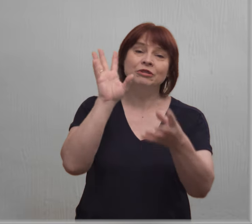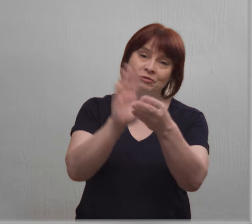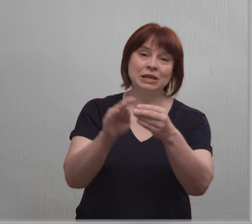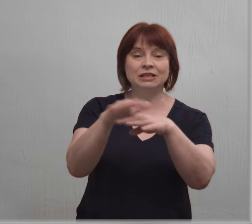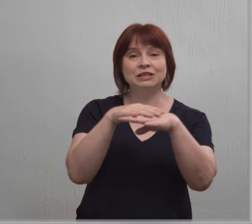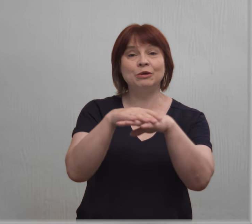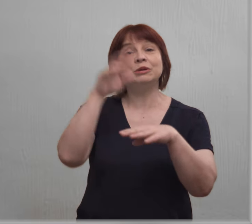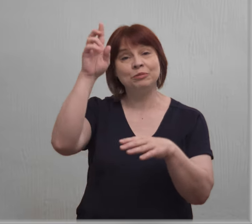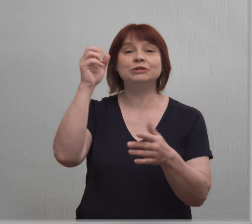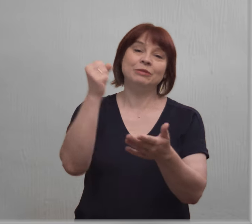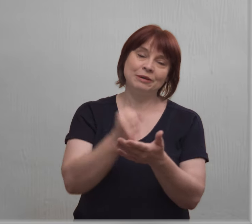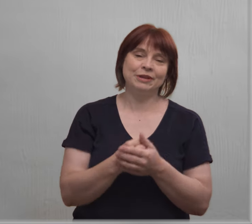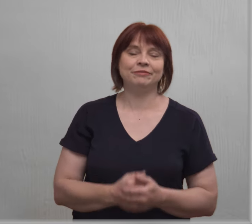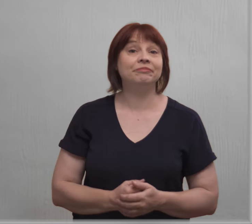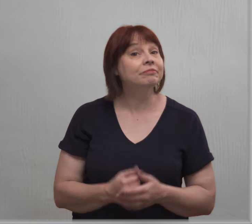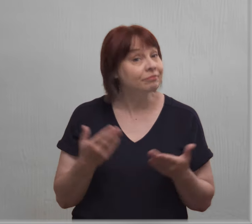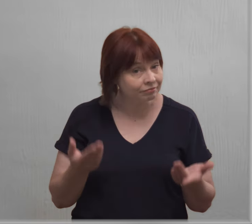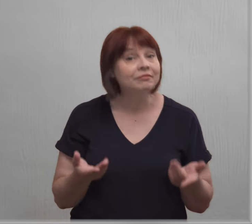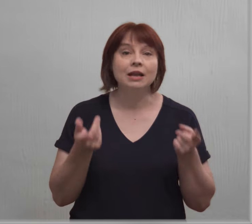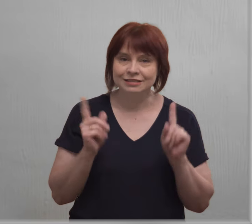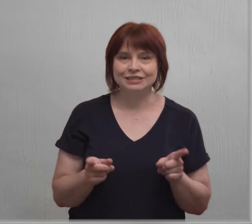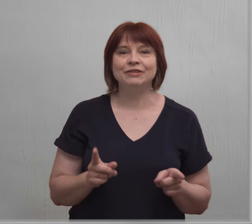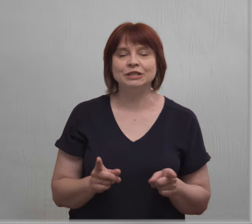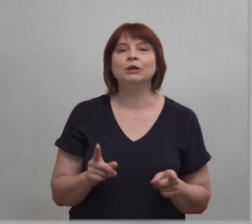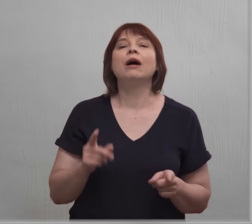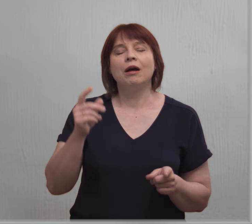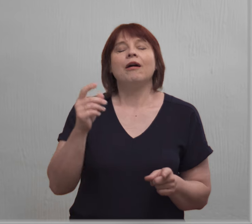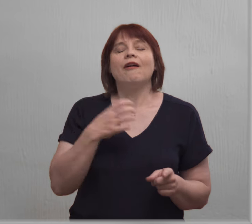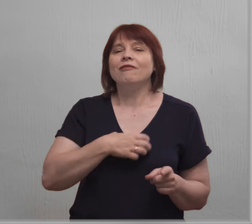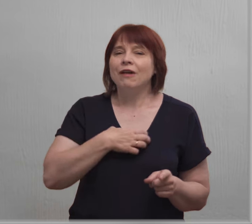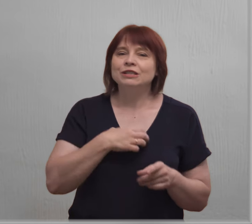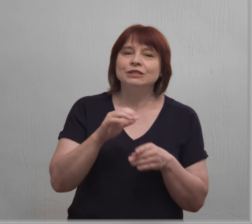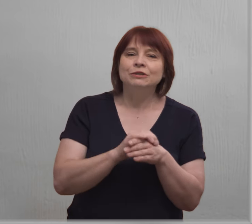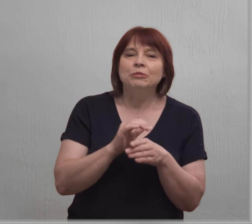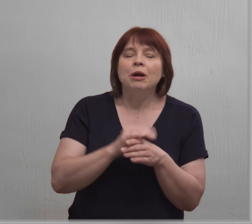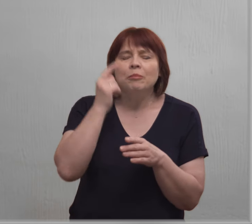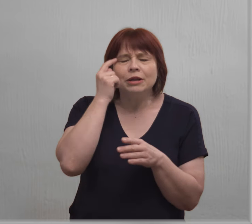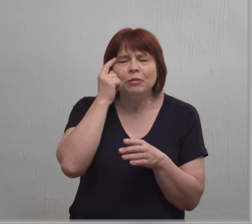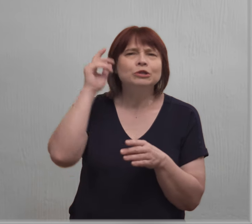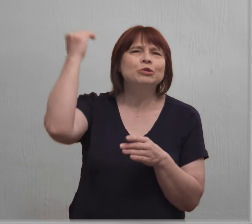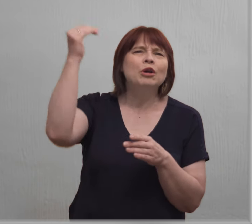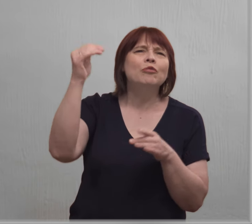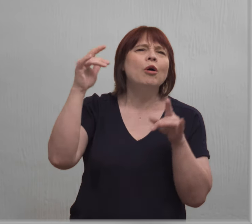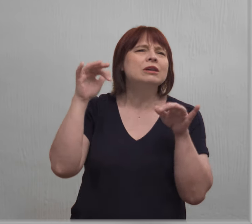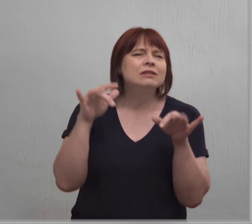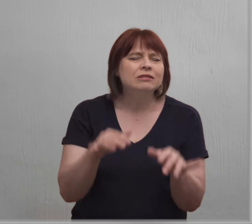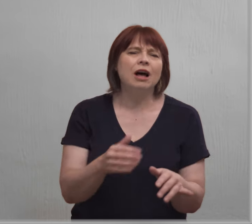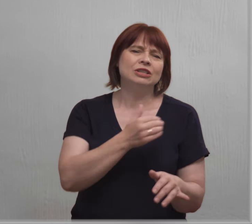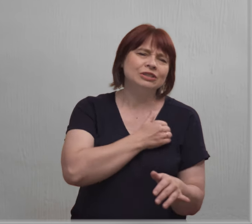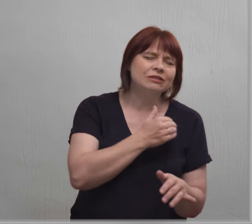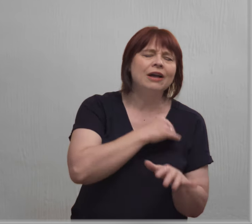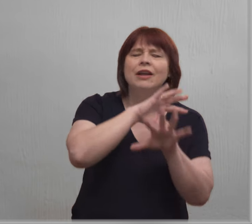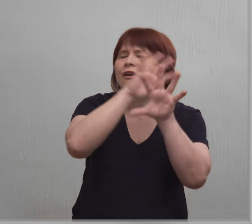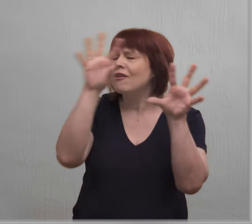Божьем. Аминь. Действительно, благо знать, что все намерения Его о нас, они во благо, не на зло, чтобы